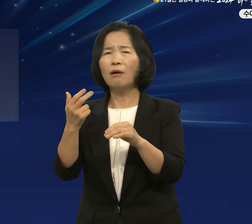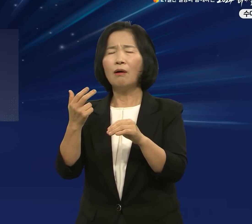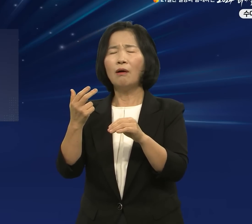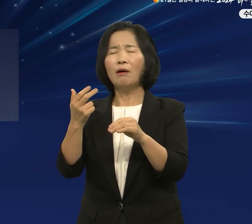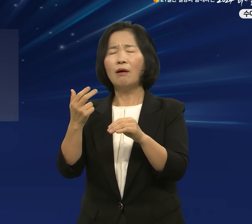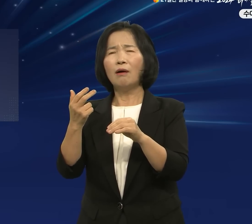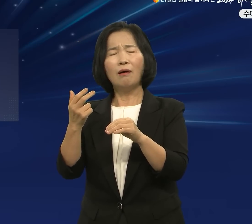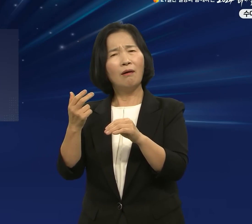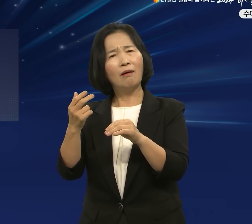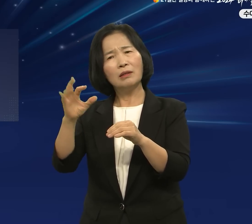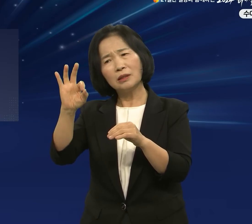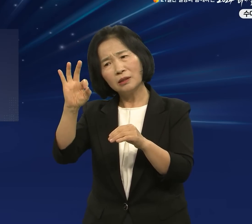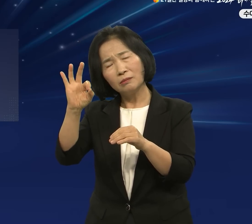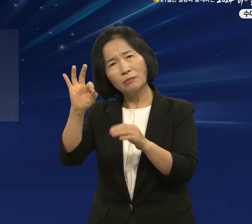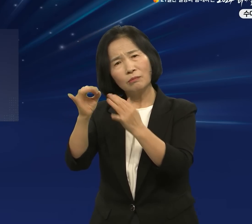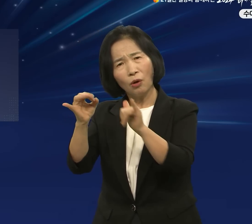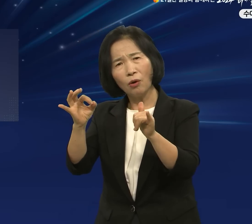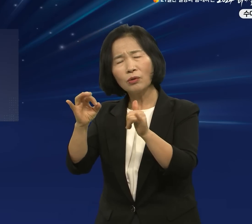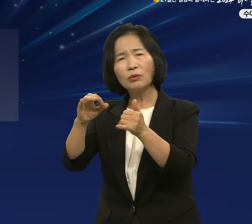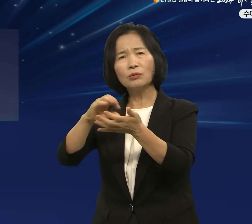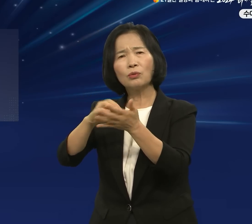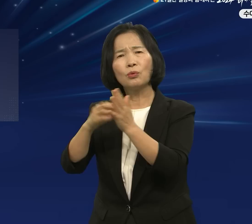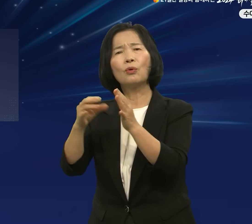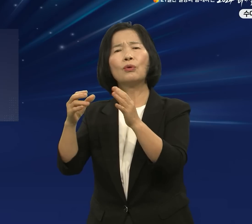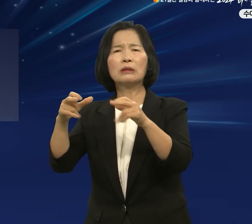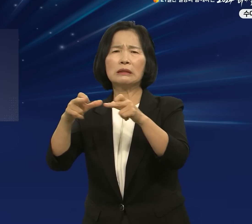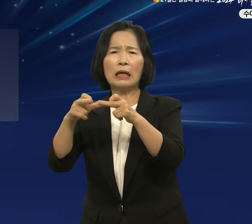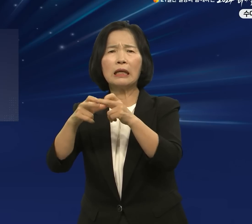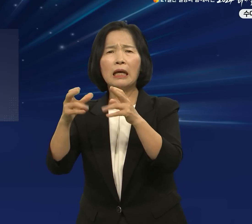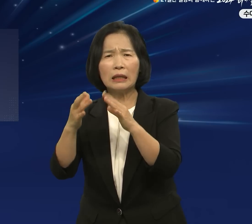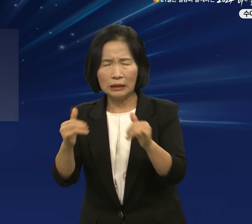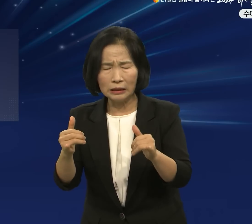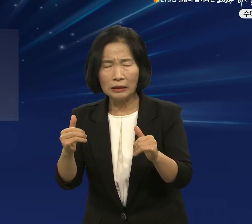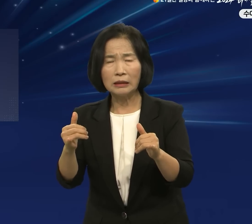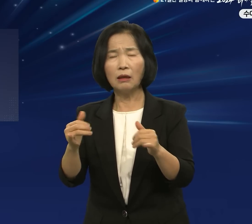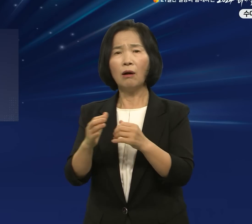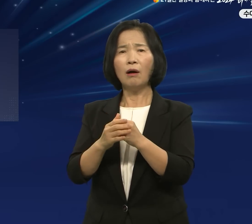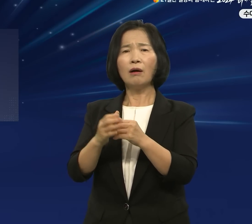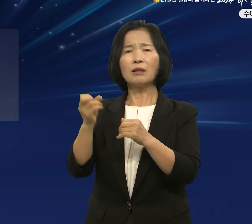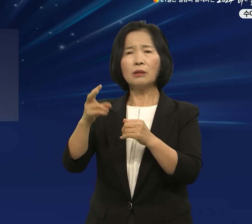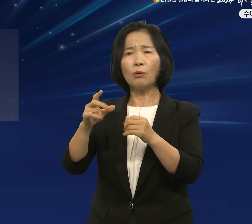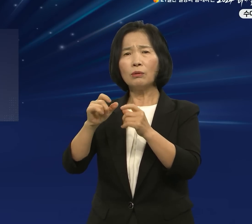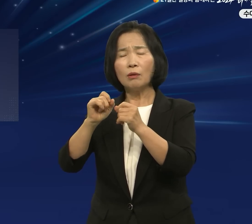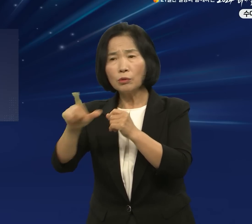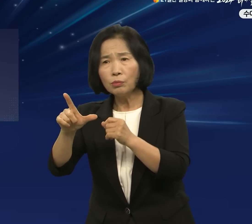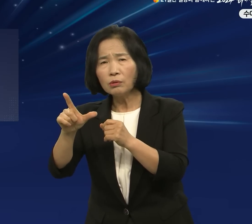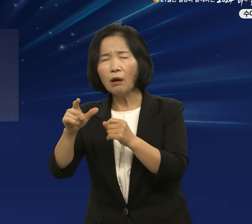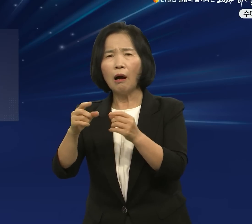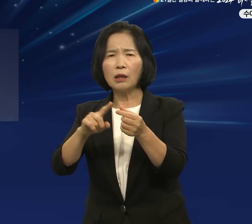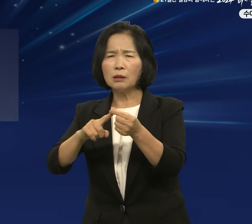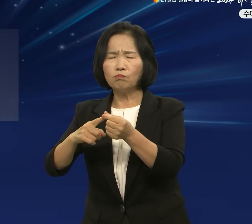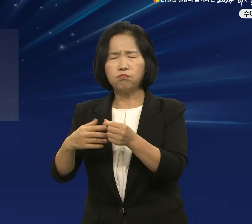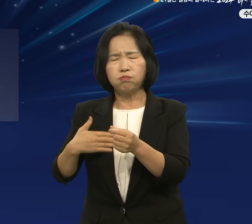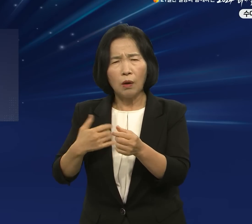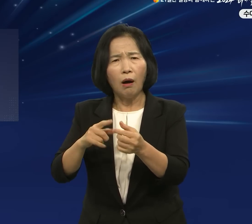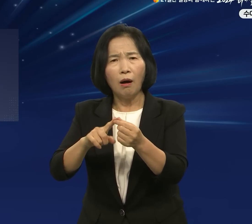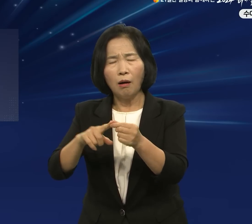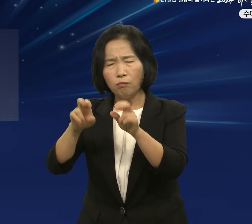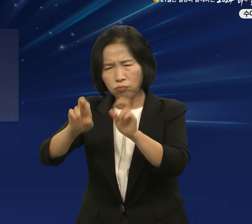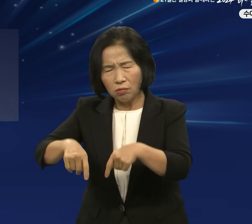글을 모르는 그런 60년대와 같은 문맹인 성도들만 남아 있었습니다.